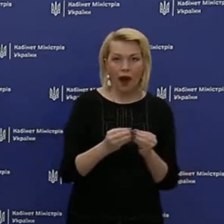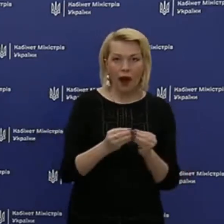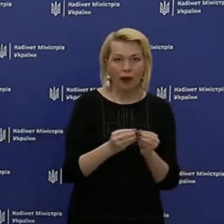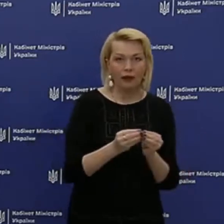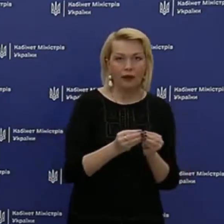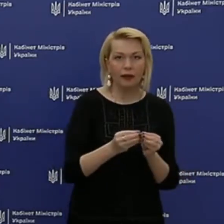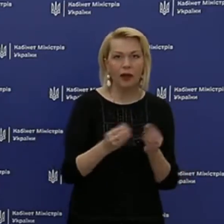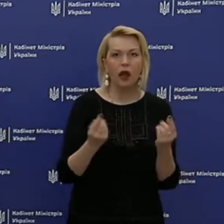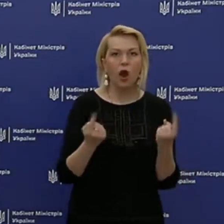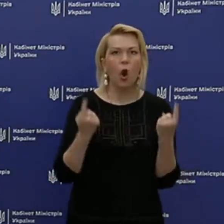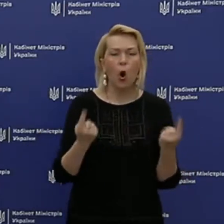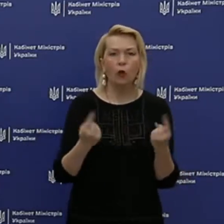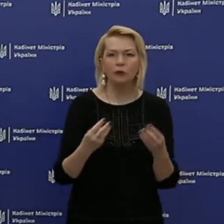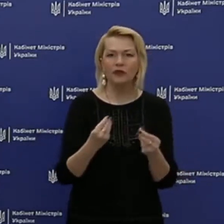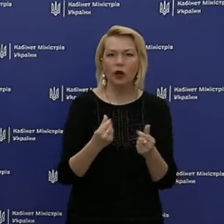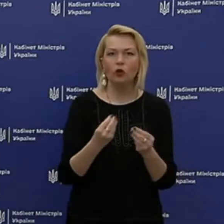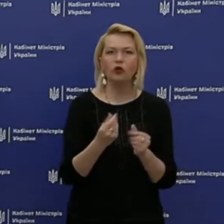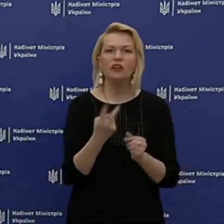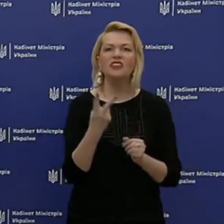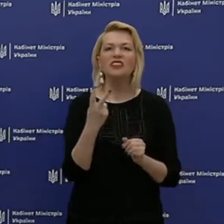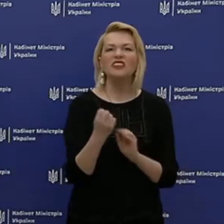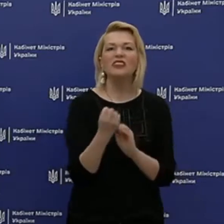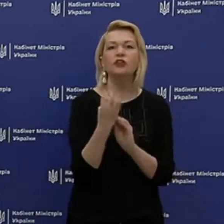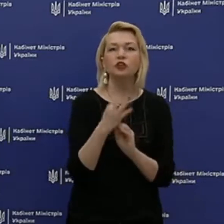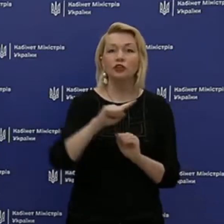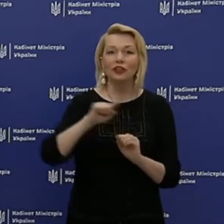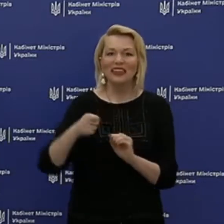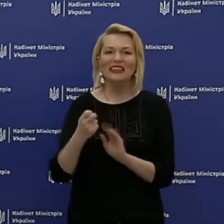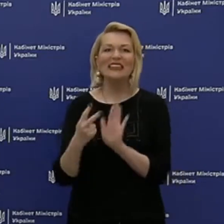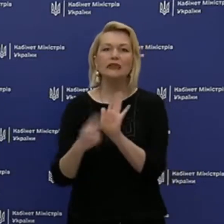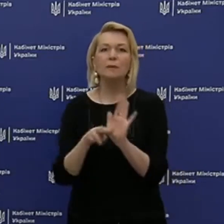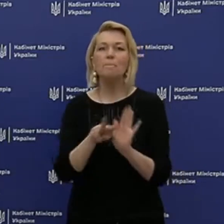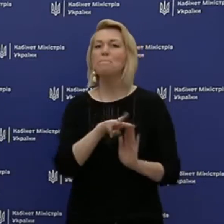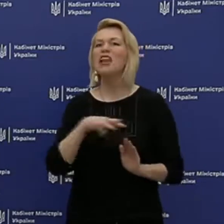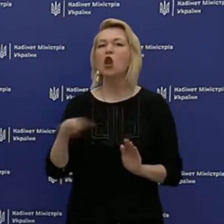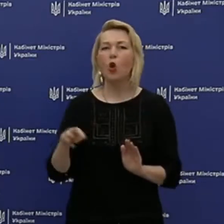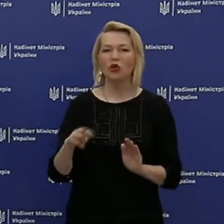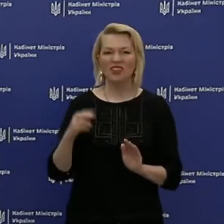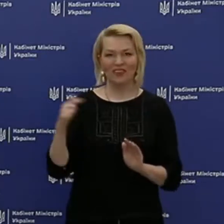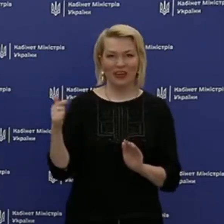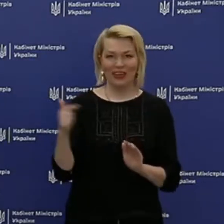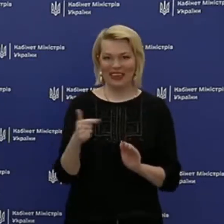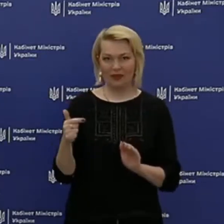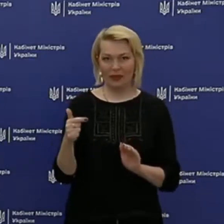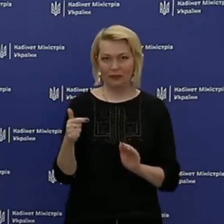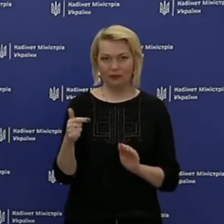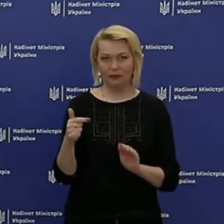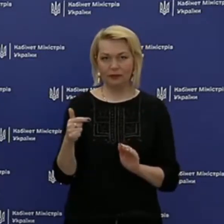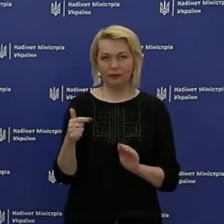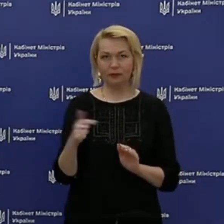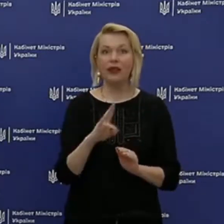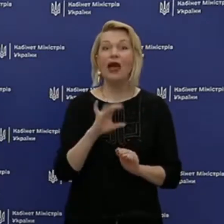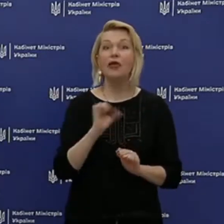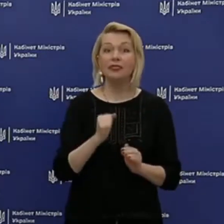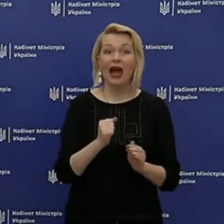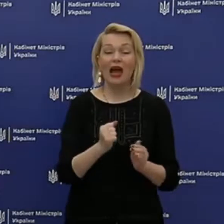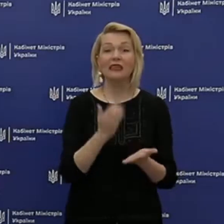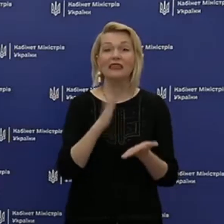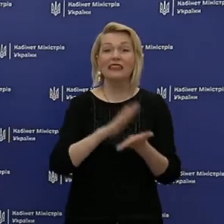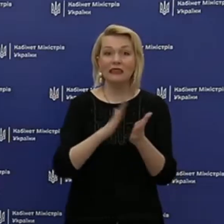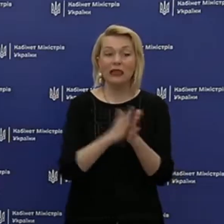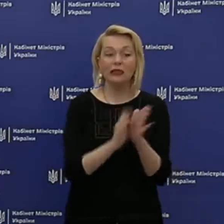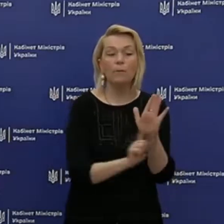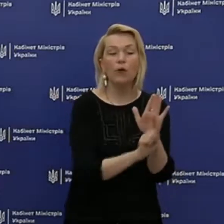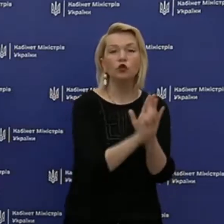обсяг коштів, згідно цієї угоди, 214,7 мільйонів гривень. На станом на